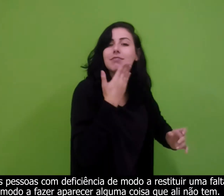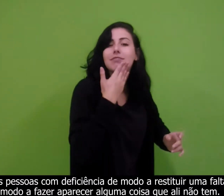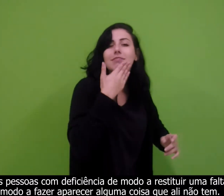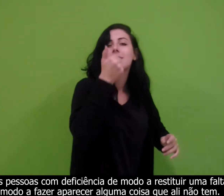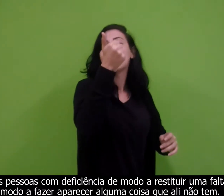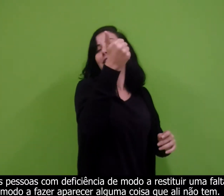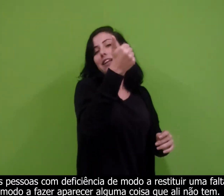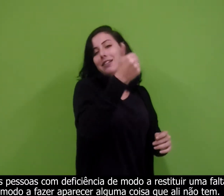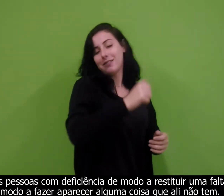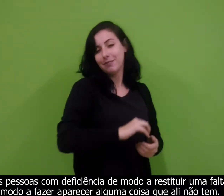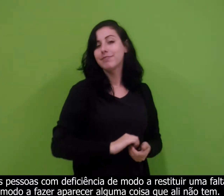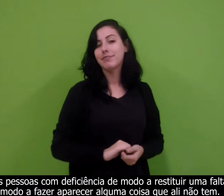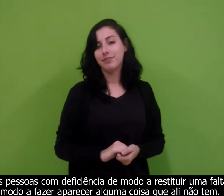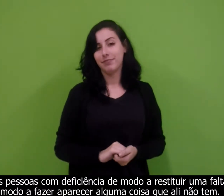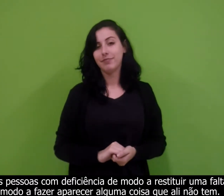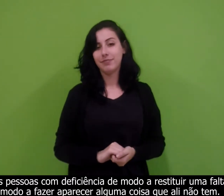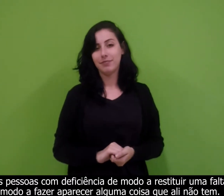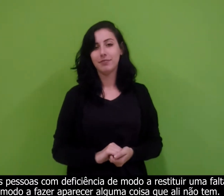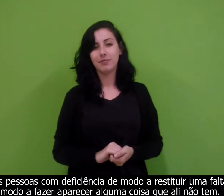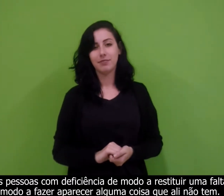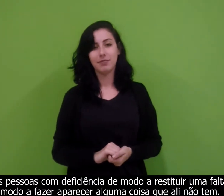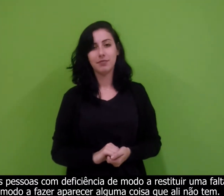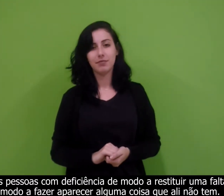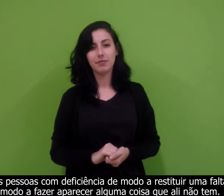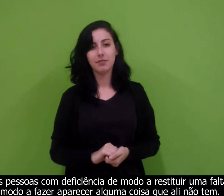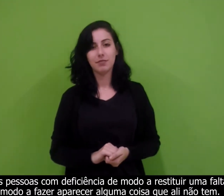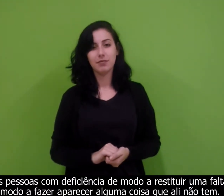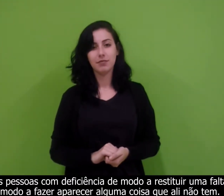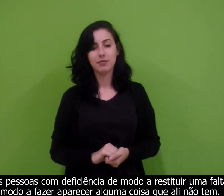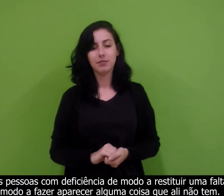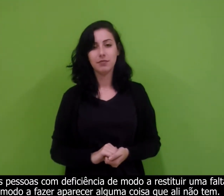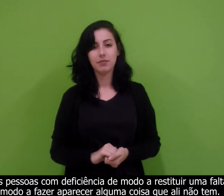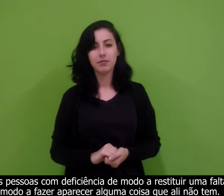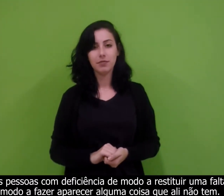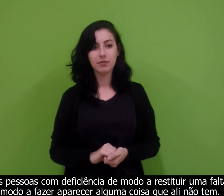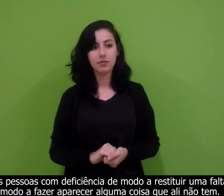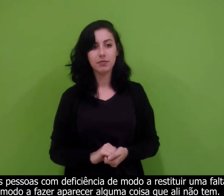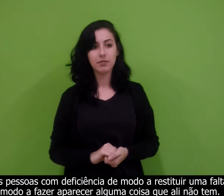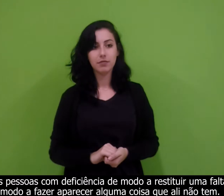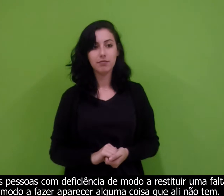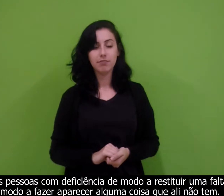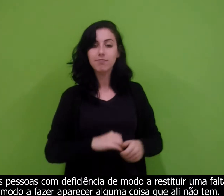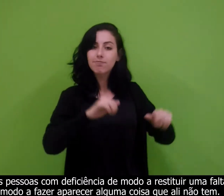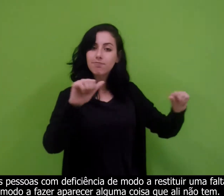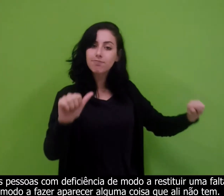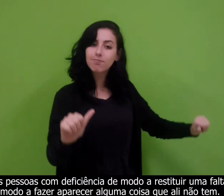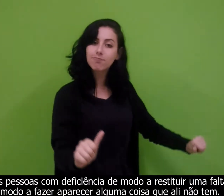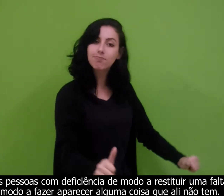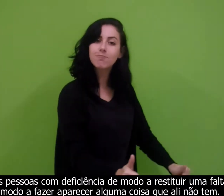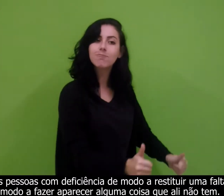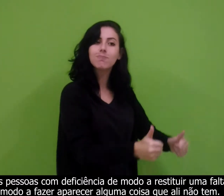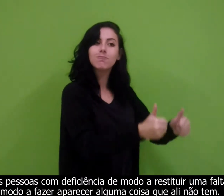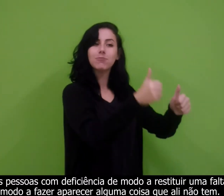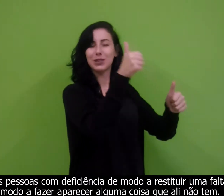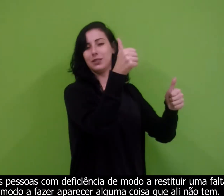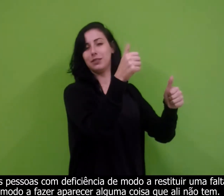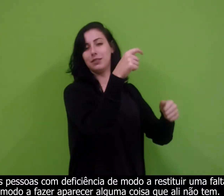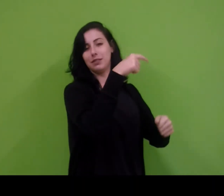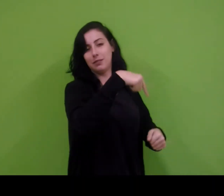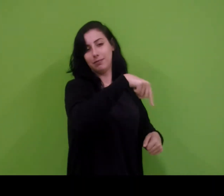de modo a fazer aparecer alguma coisa que ali não tem. E